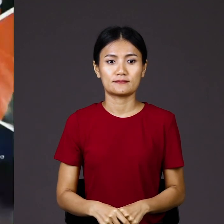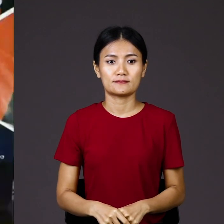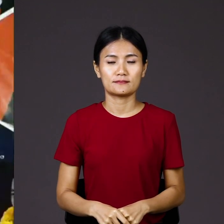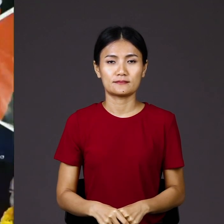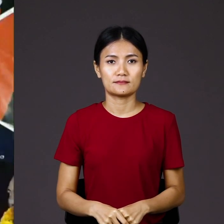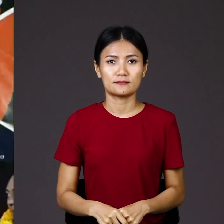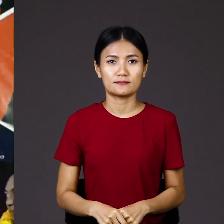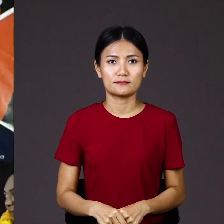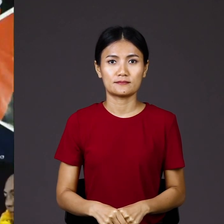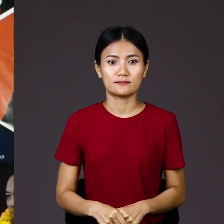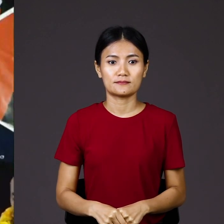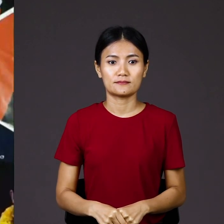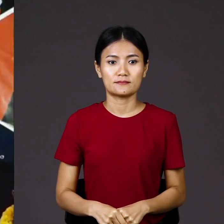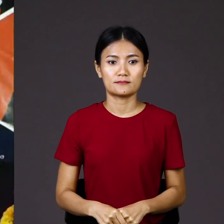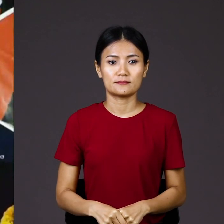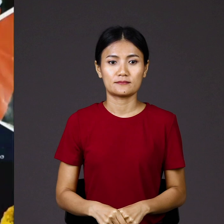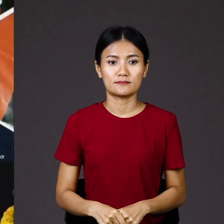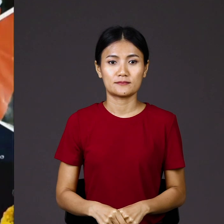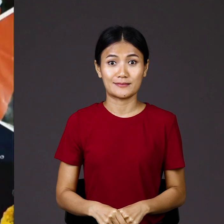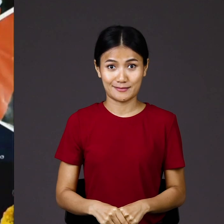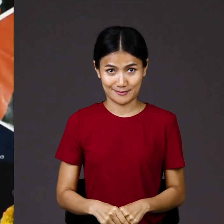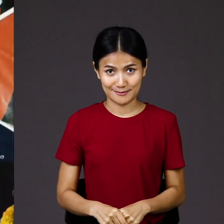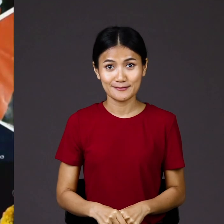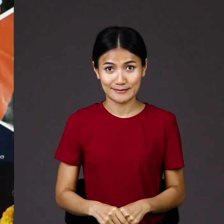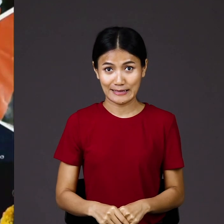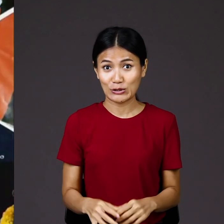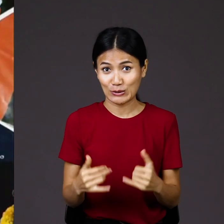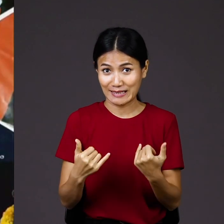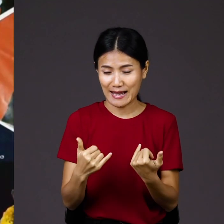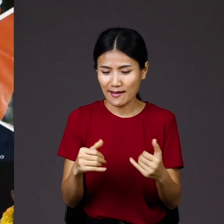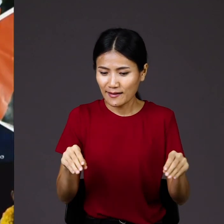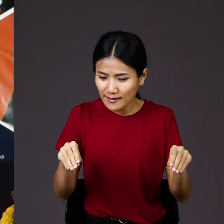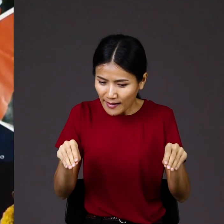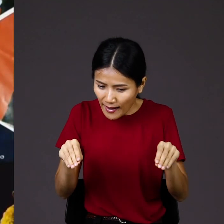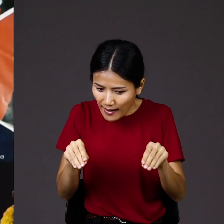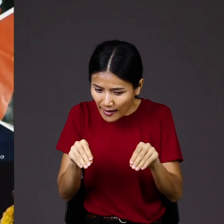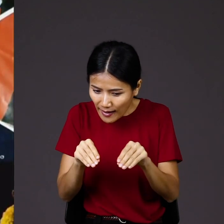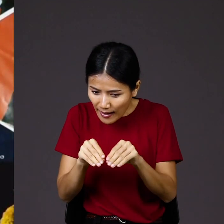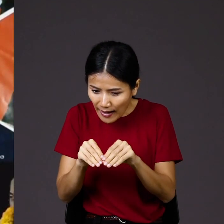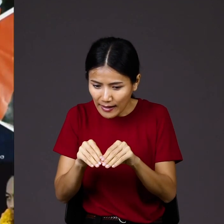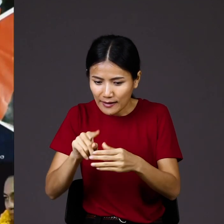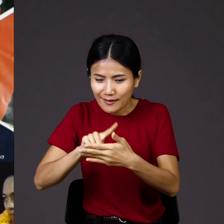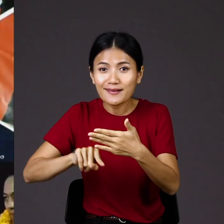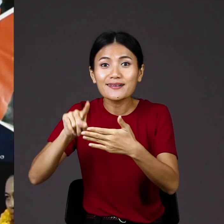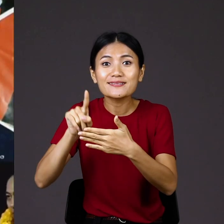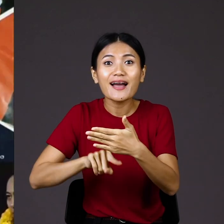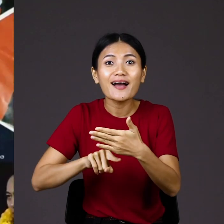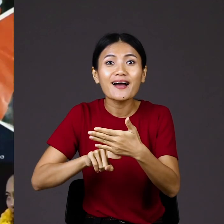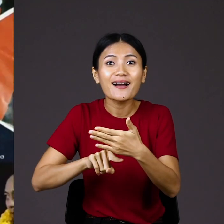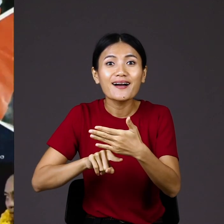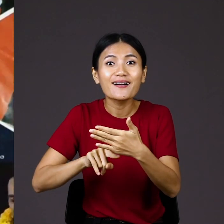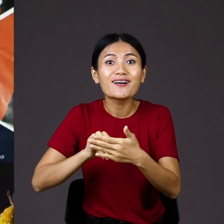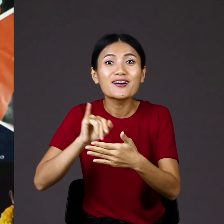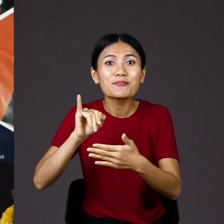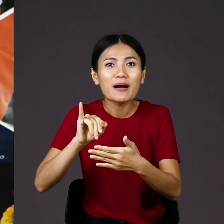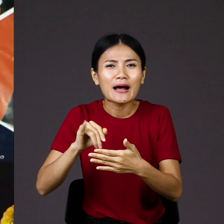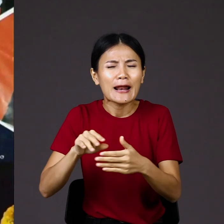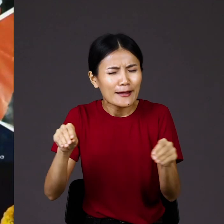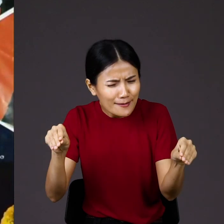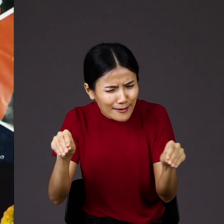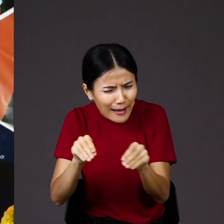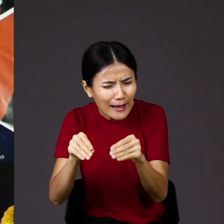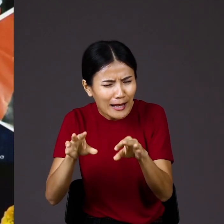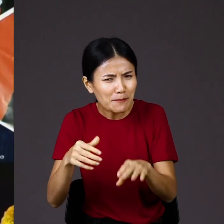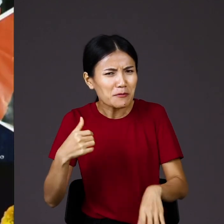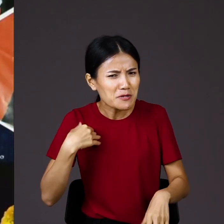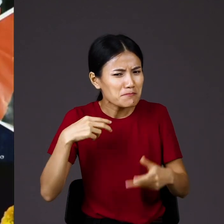พี่น้องครับช่วงนี้เนี่ยมันเหลือเขาเรียกโค้งสุดท้ายพอโค้งสุดท้ายมันก็จะมีเรื่องแปล